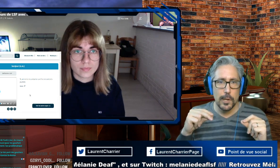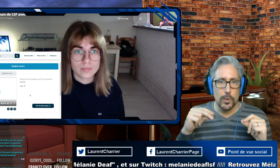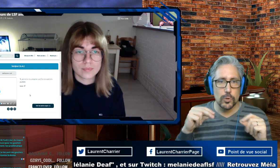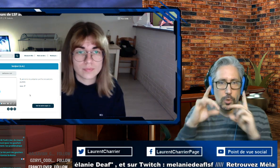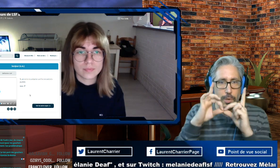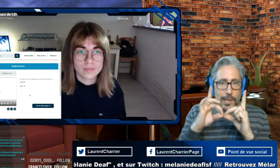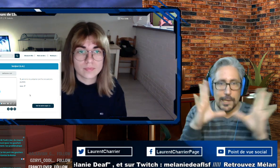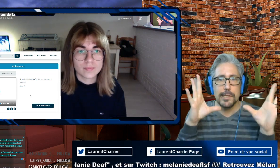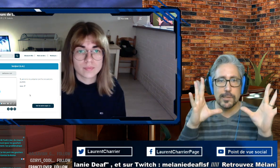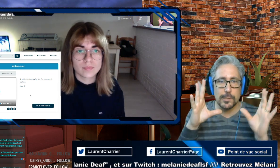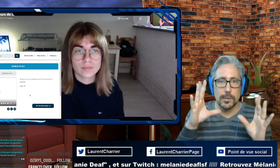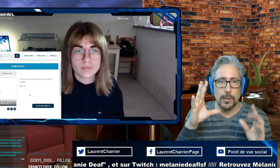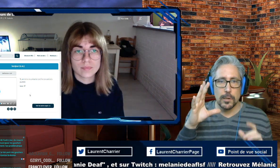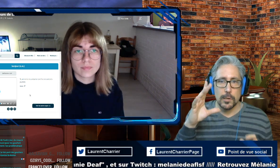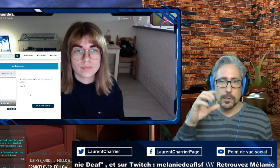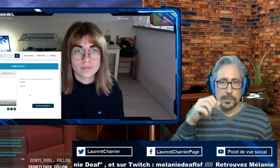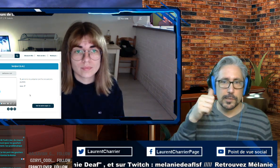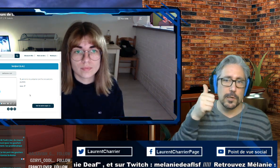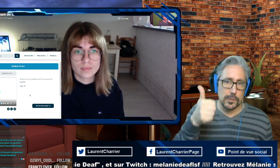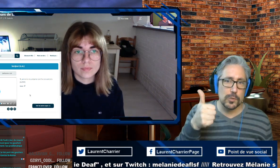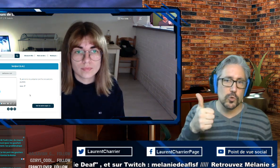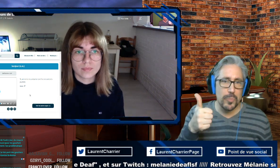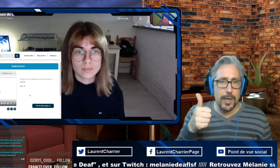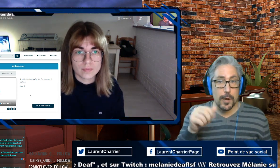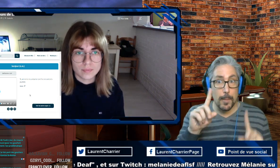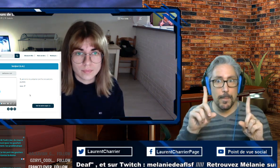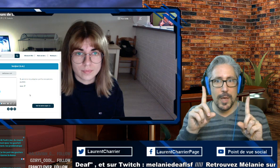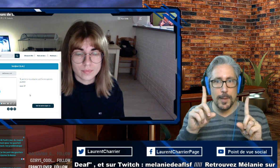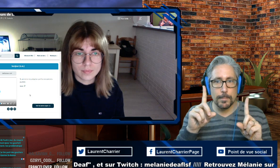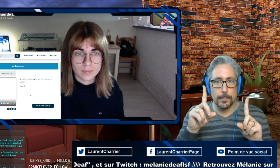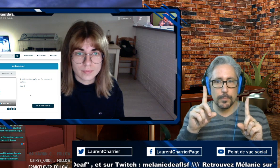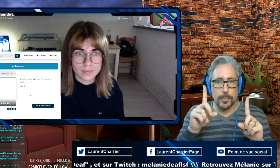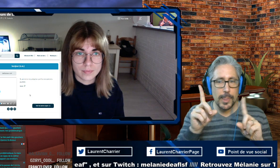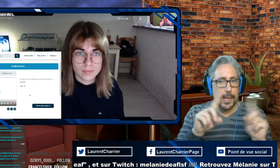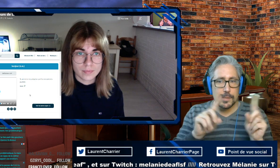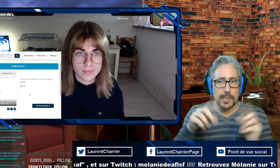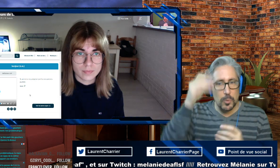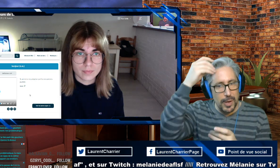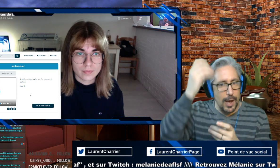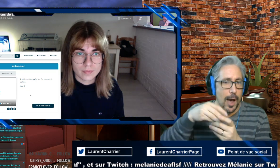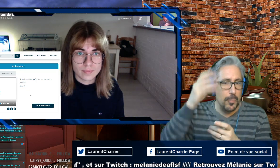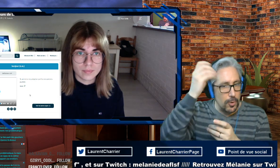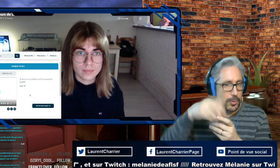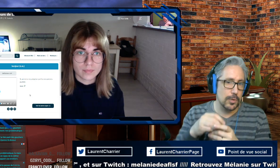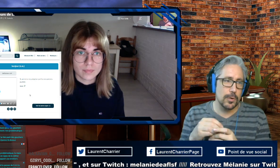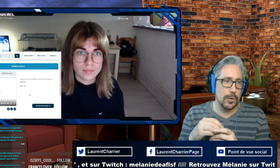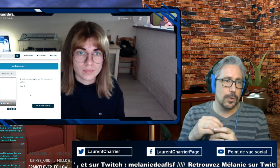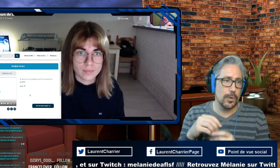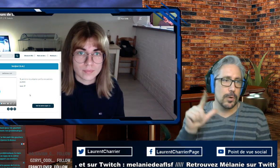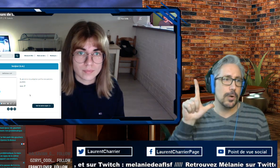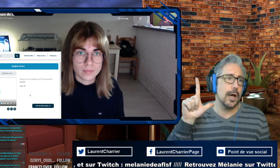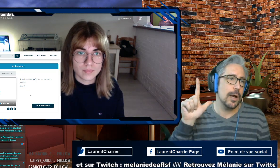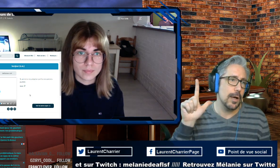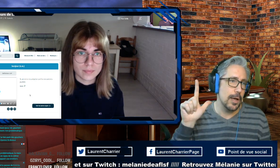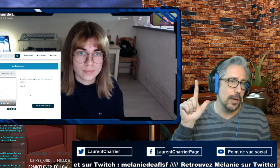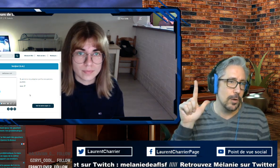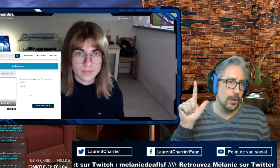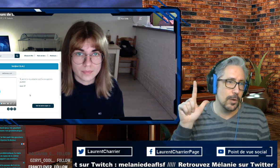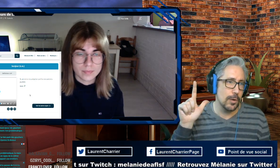expliquais que Elix, c'est super, mais. Ça peut pas apprendre